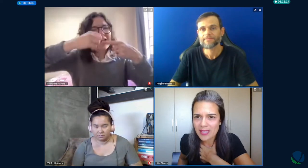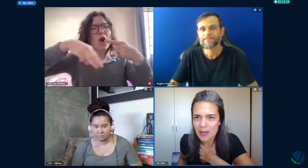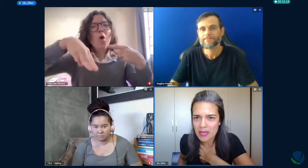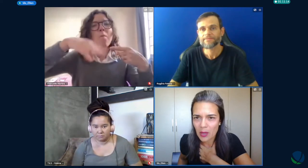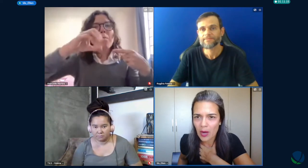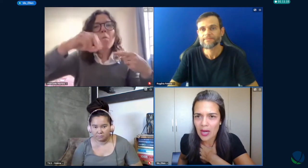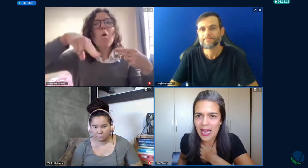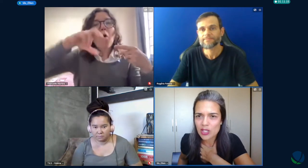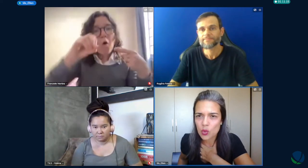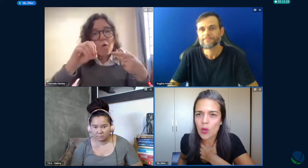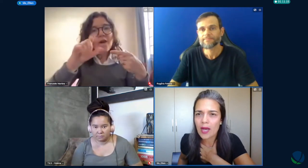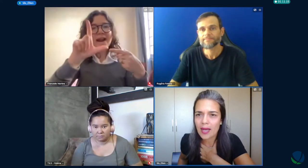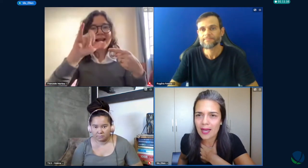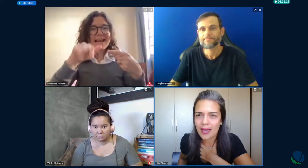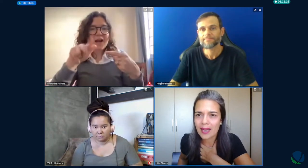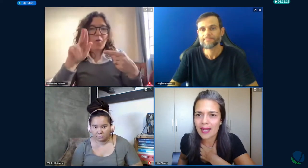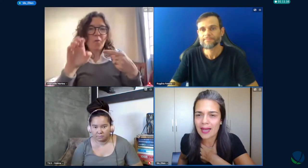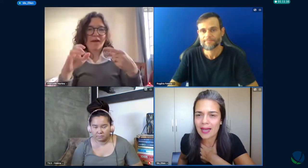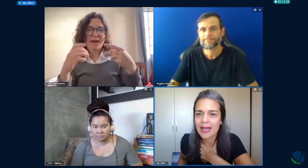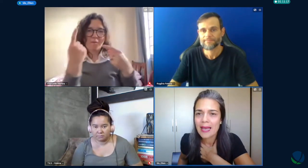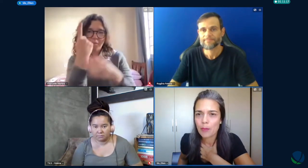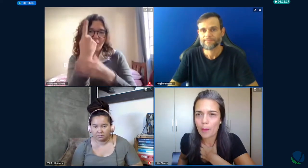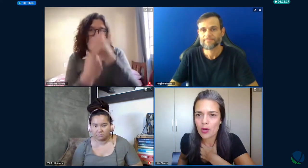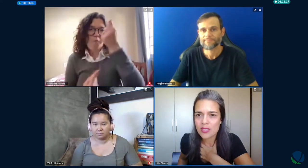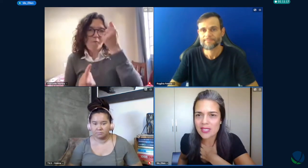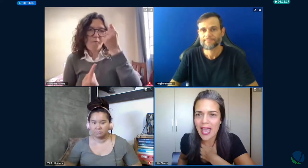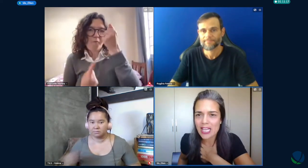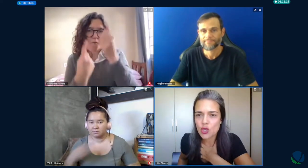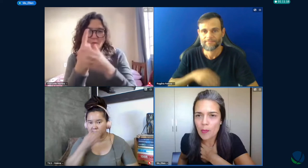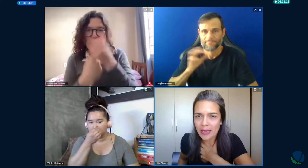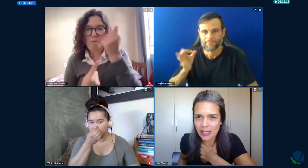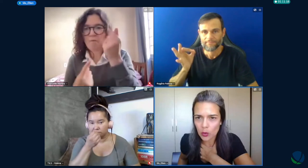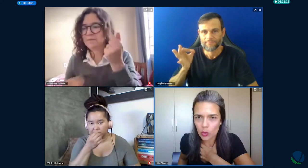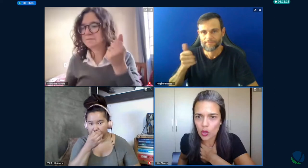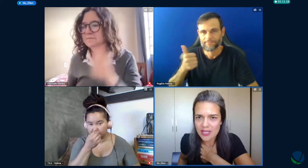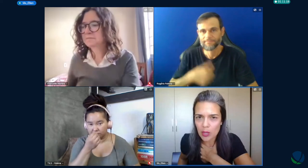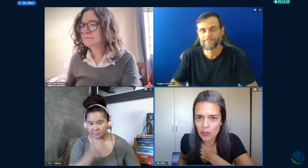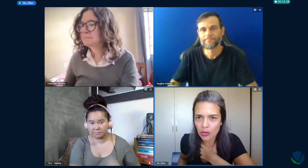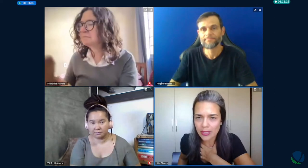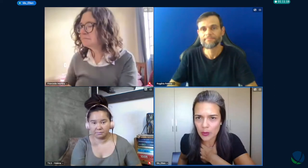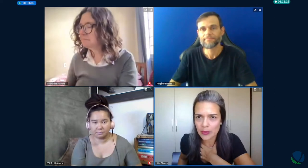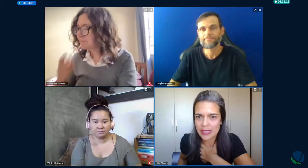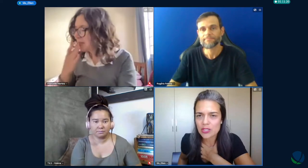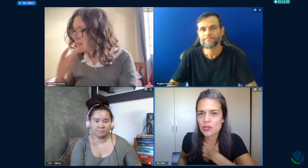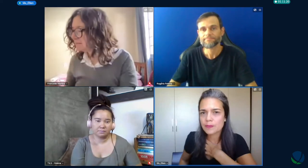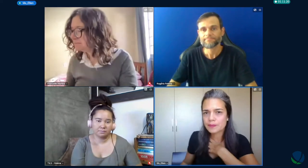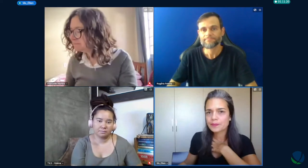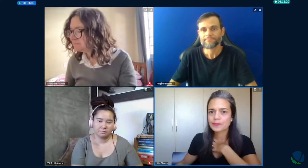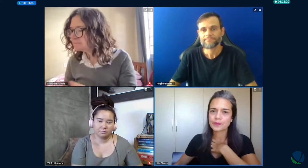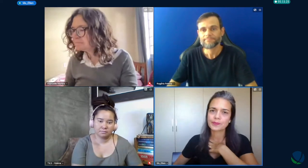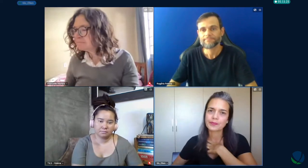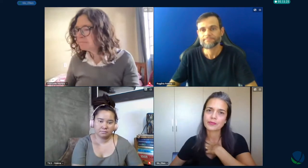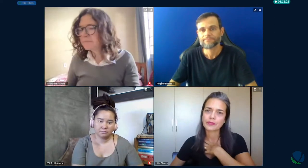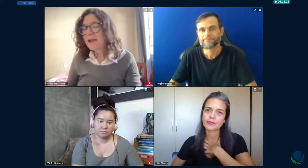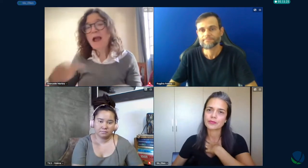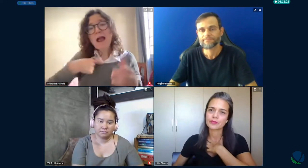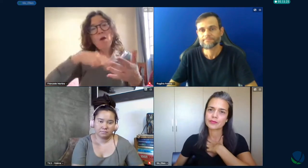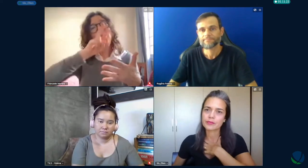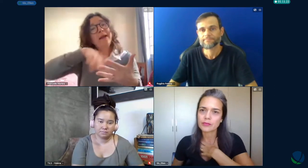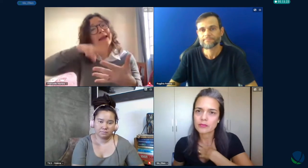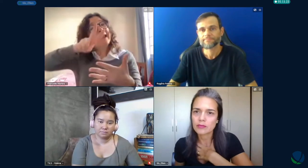Já estou quase terminando. Na sua proposta é de uma língua, do glossário monolíngue, não é isso?